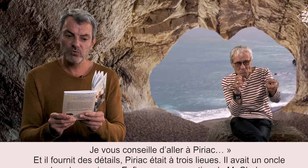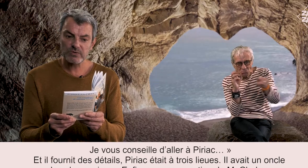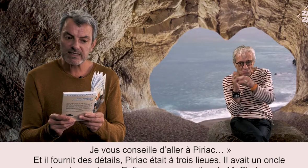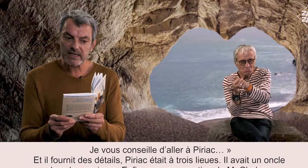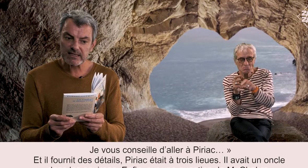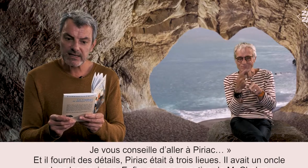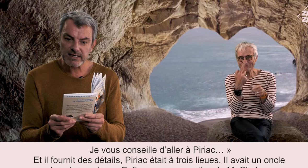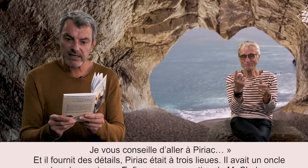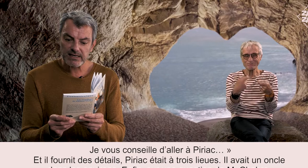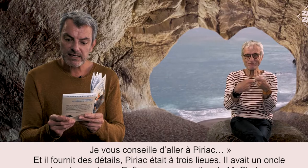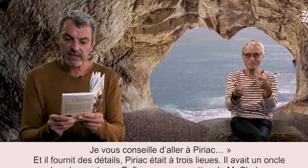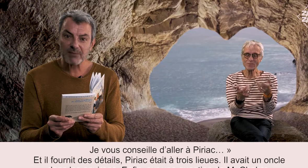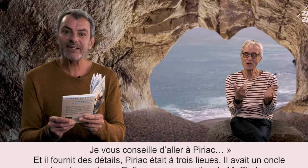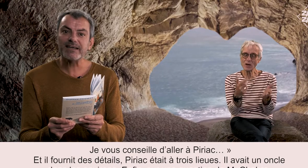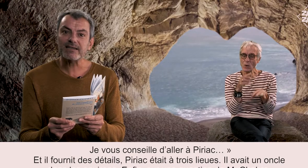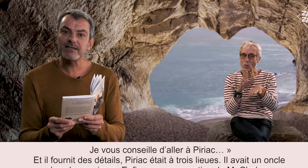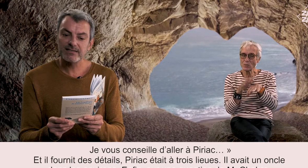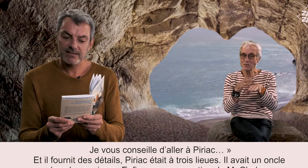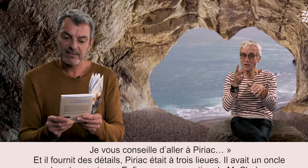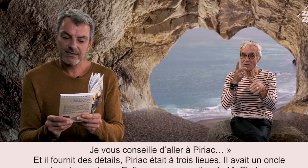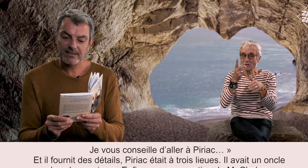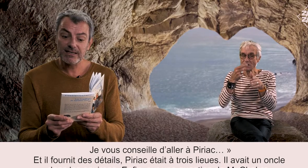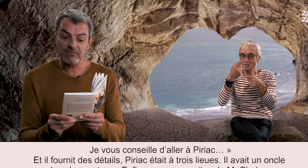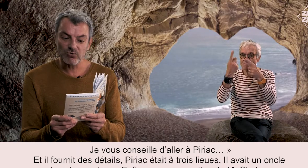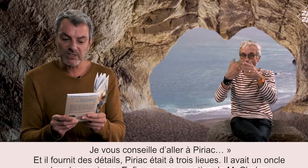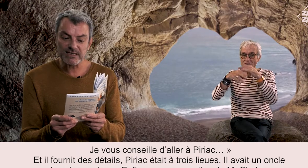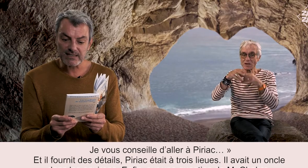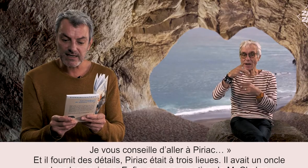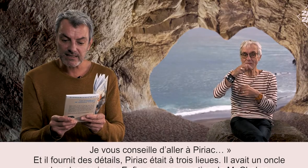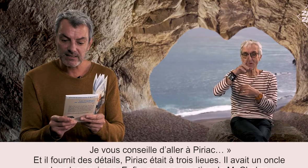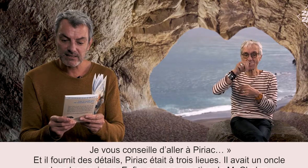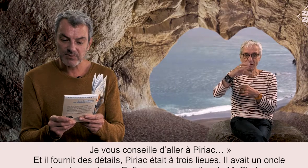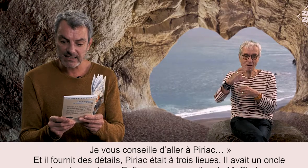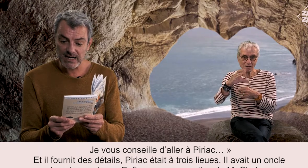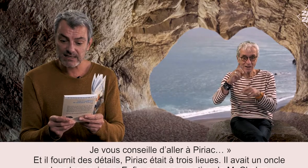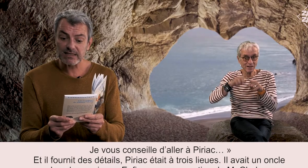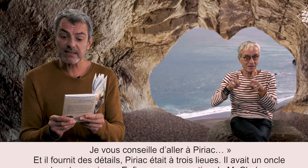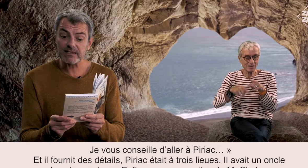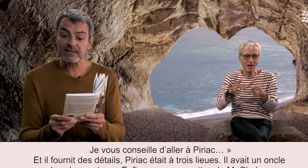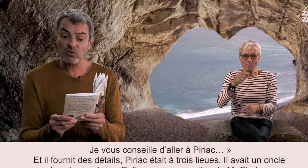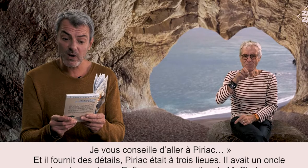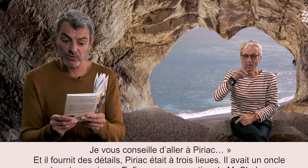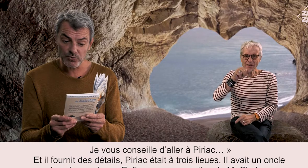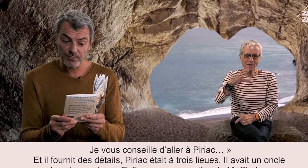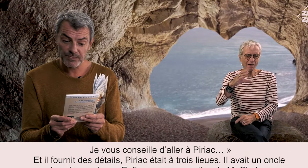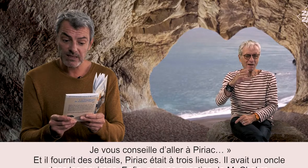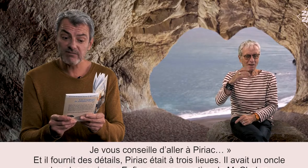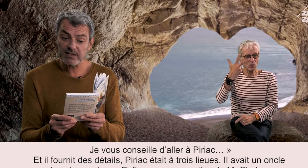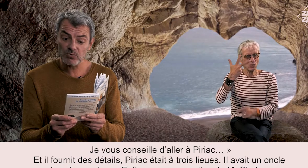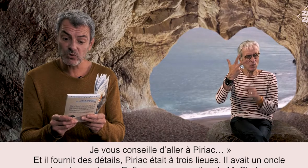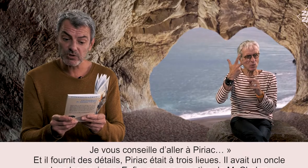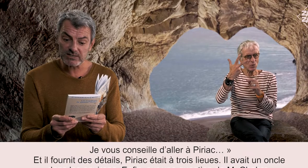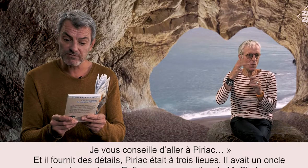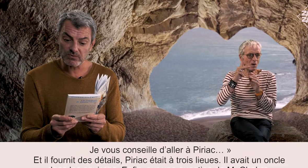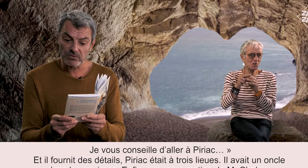Je vous conseille d'aller à Piriac. » il fournit des détails. Piriac était à trois lieux. Il